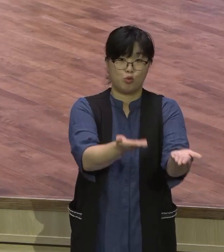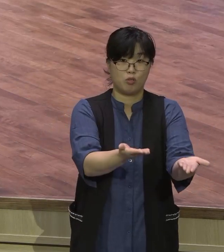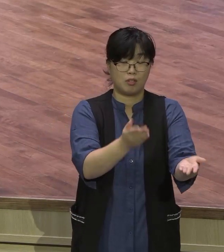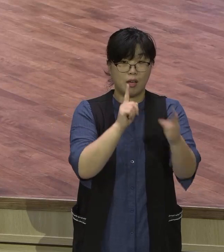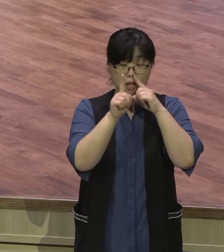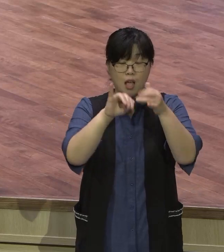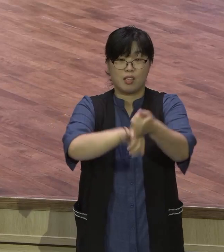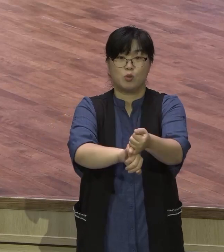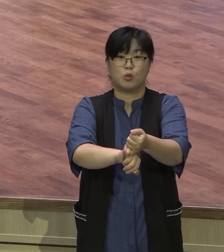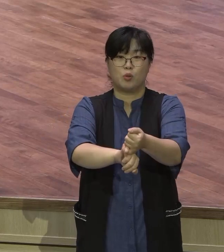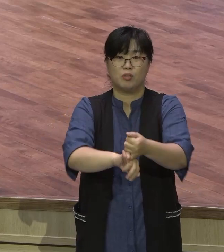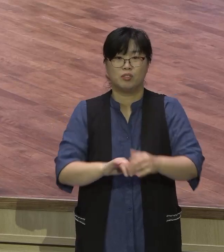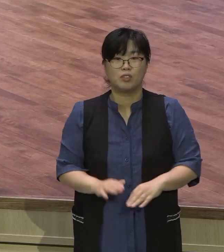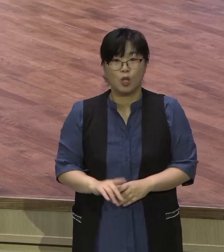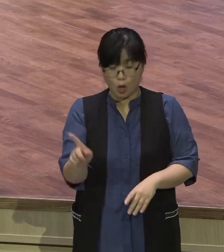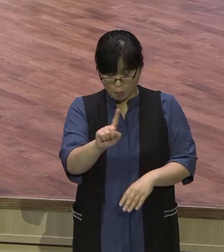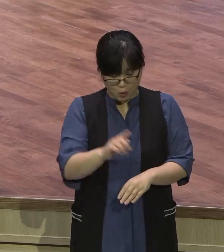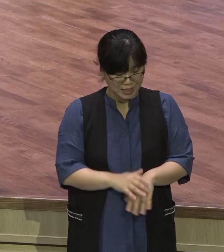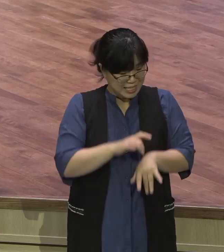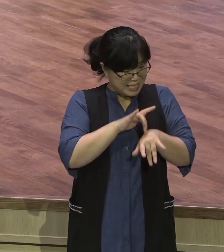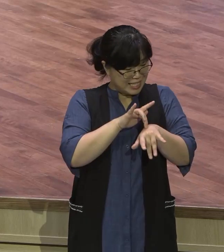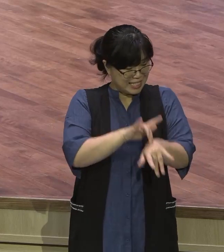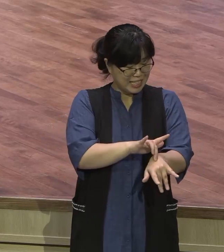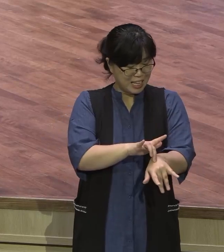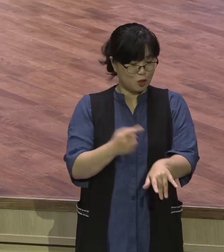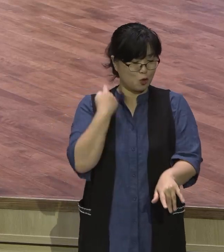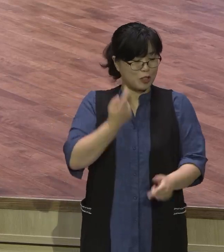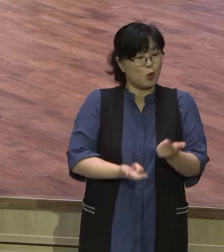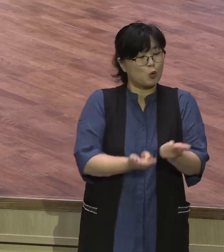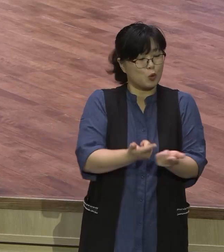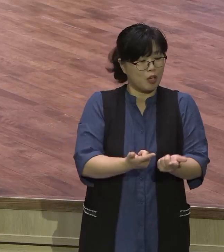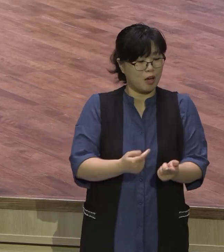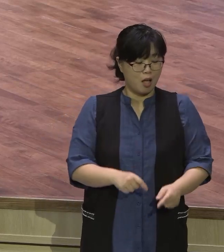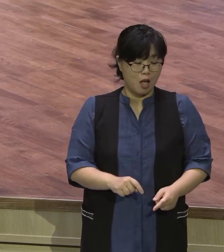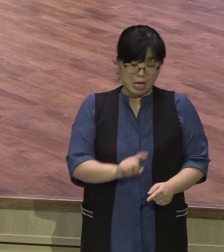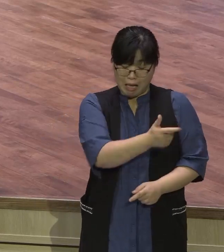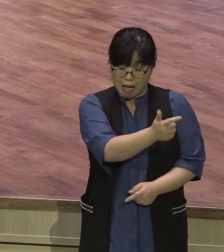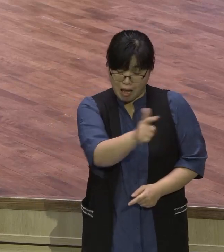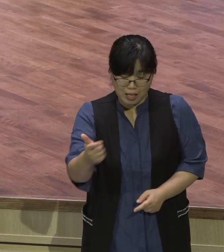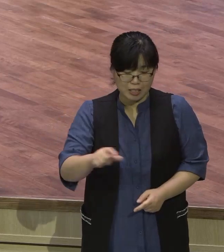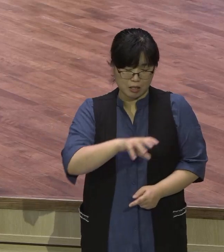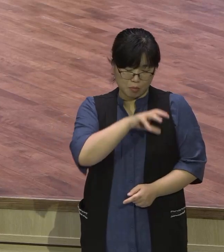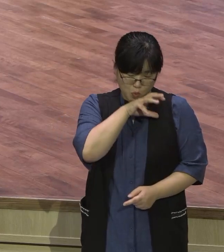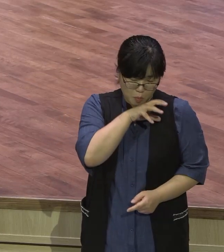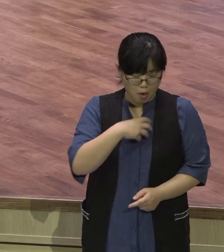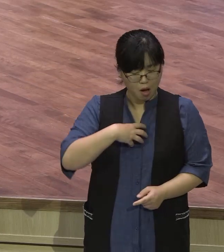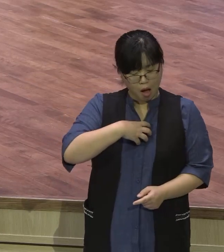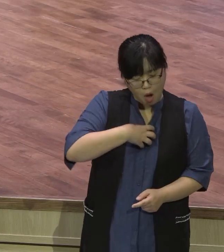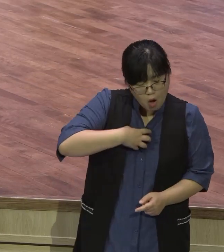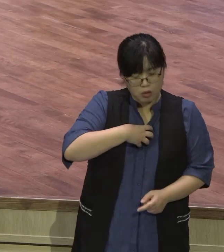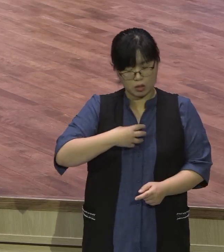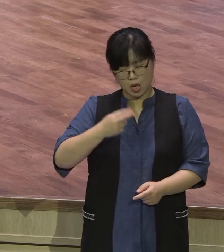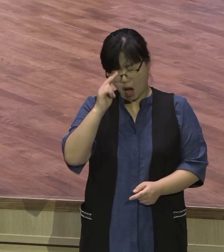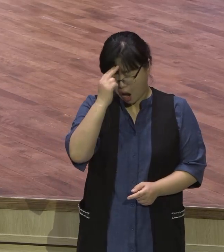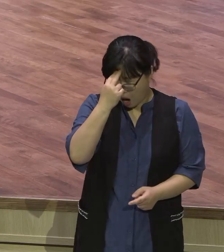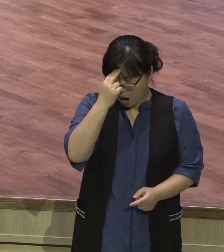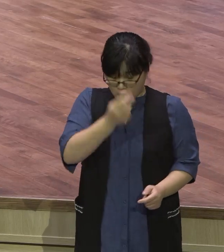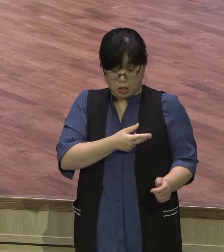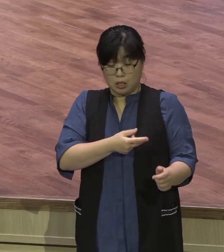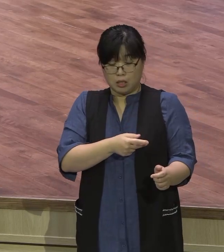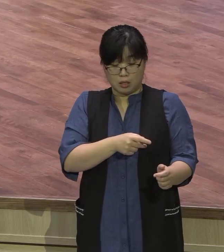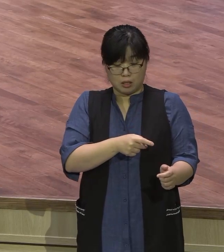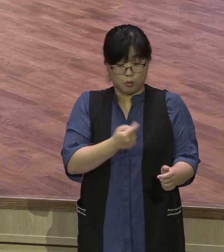근심하지 말고 두려워하지 마시기 바랍니다 그거 잘 따지 말고 속지 마세요 하나님은